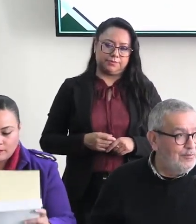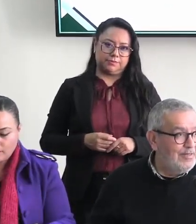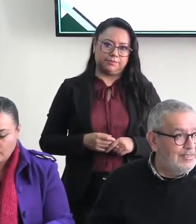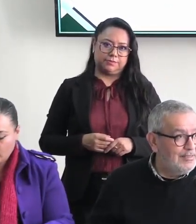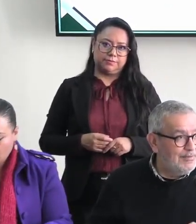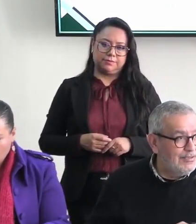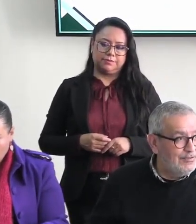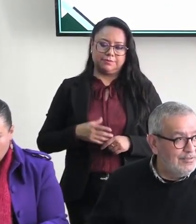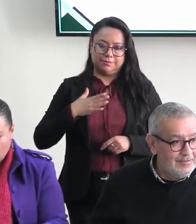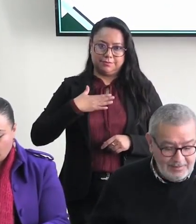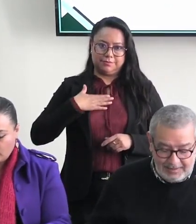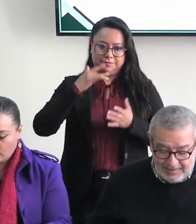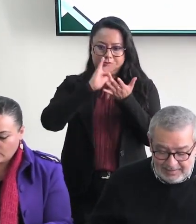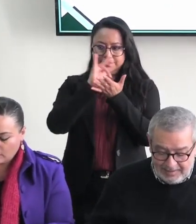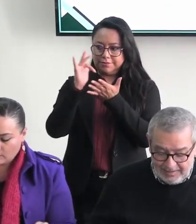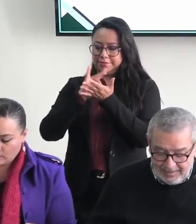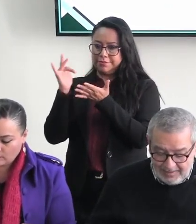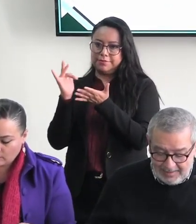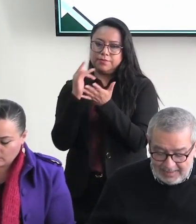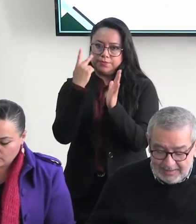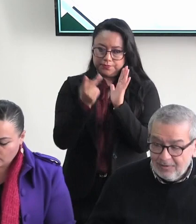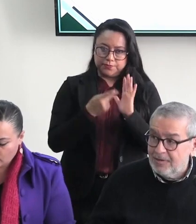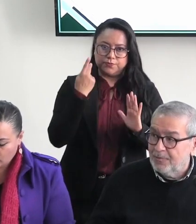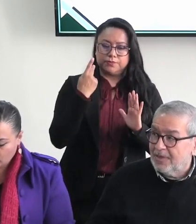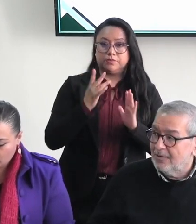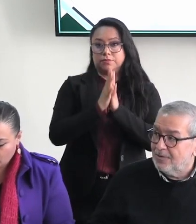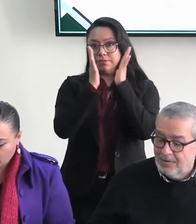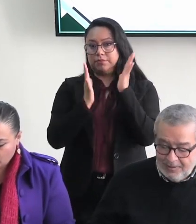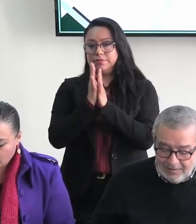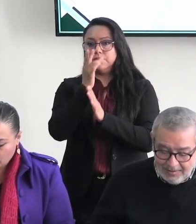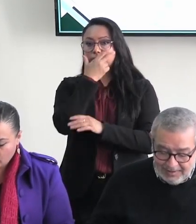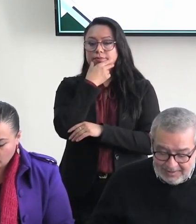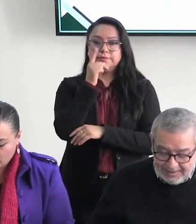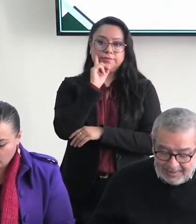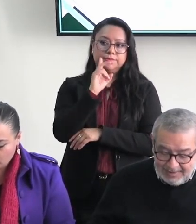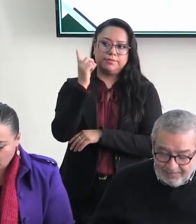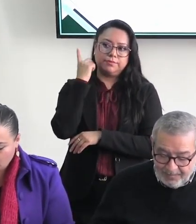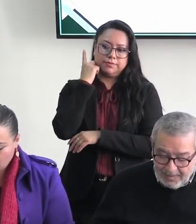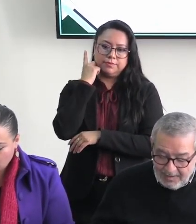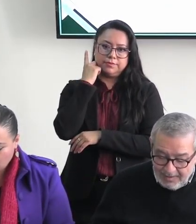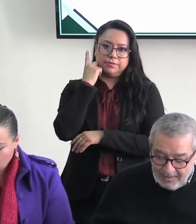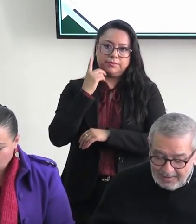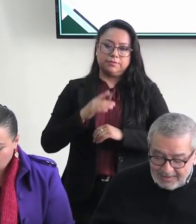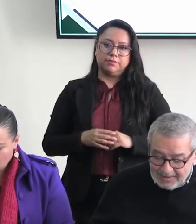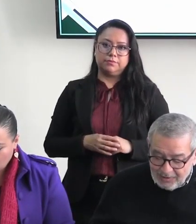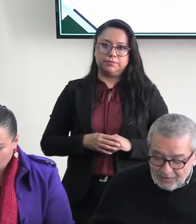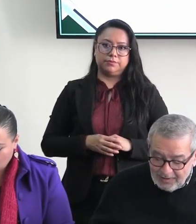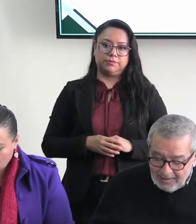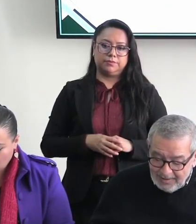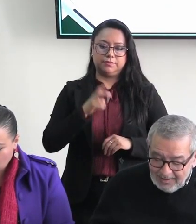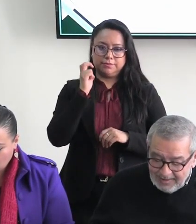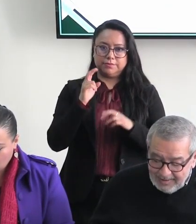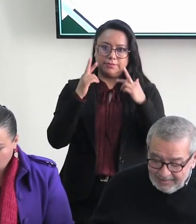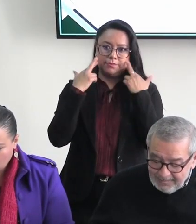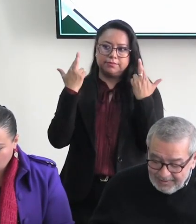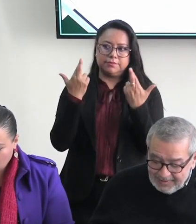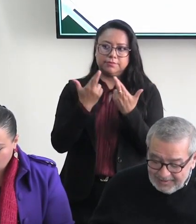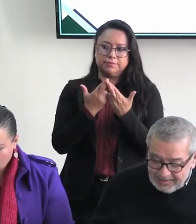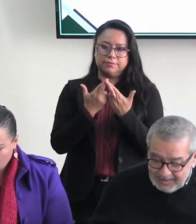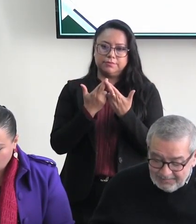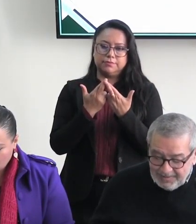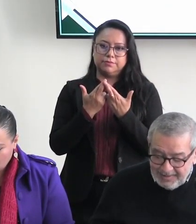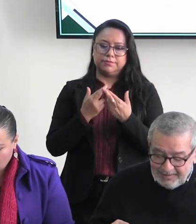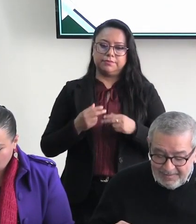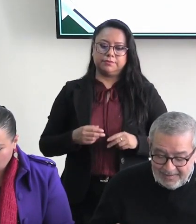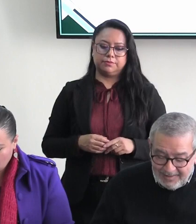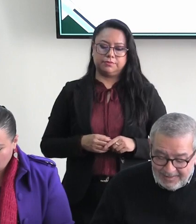Agradeciendo de nuevo la intervención de las y los diputados en esta sesión.